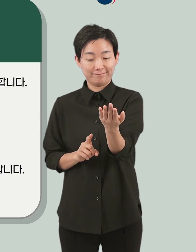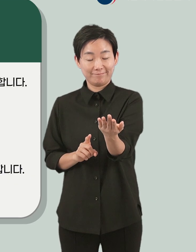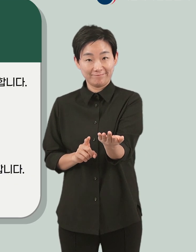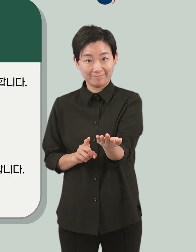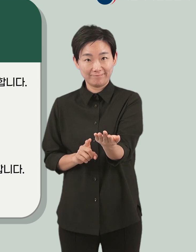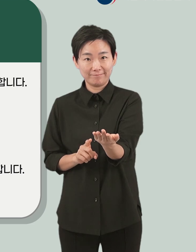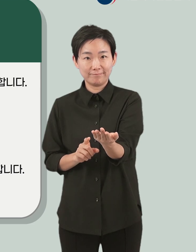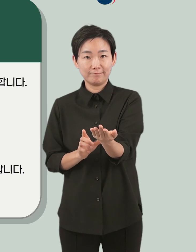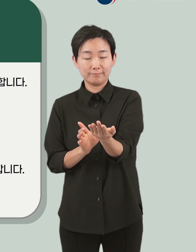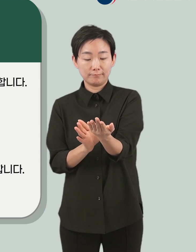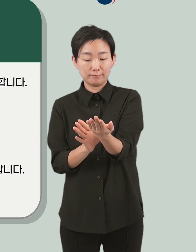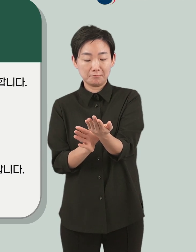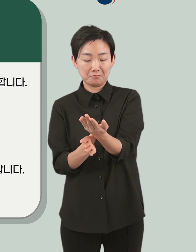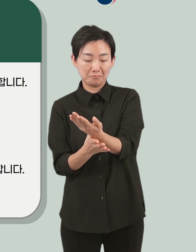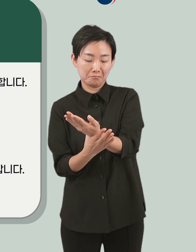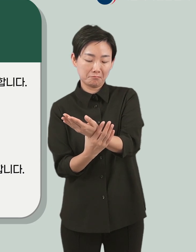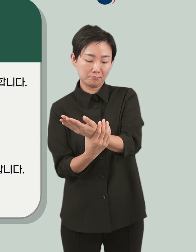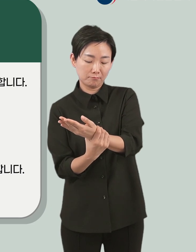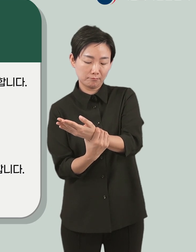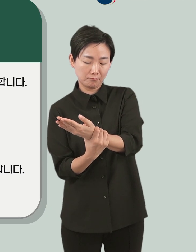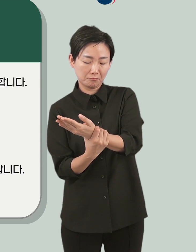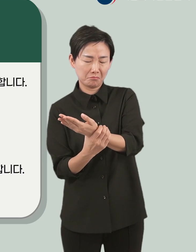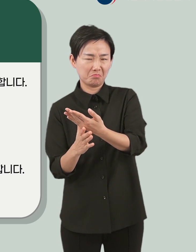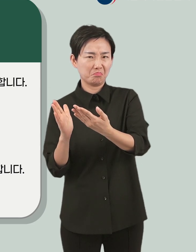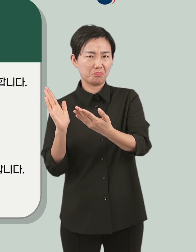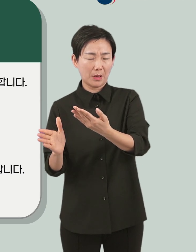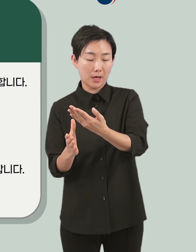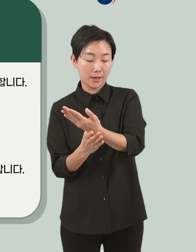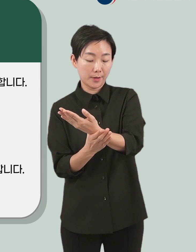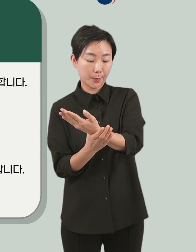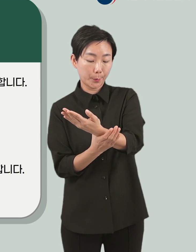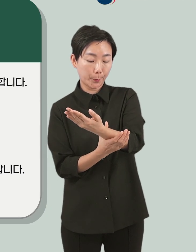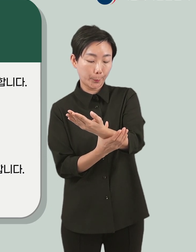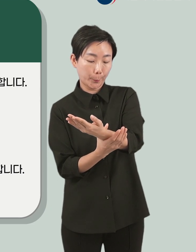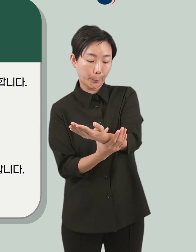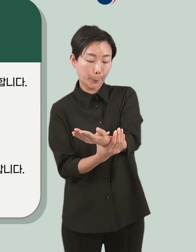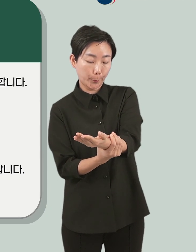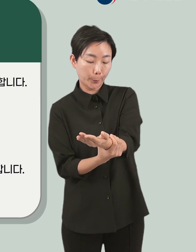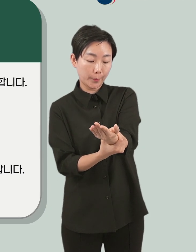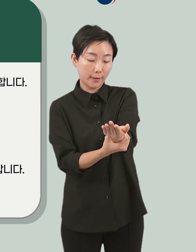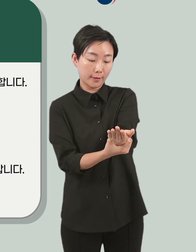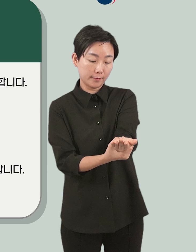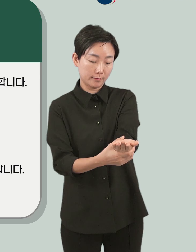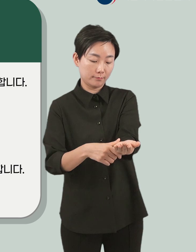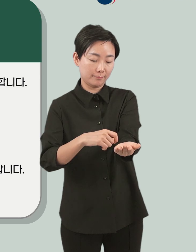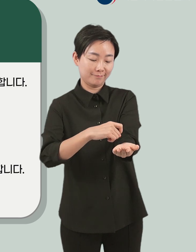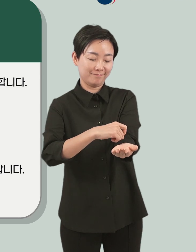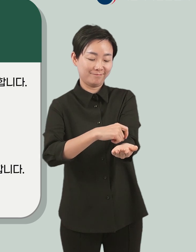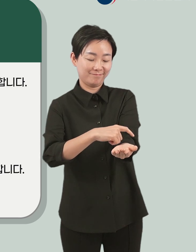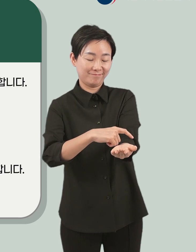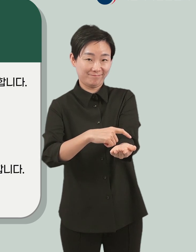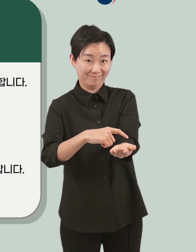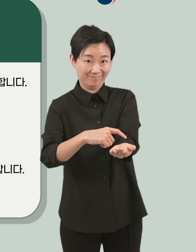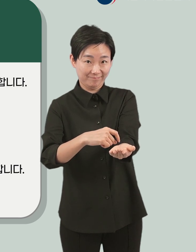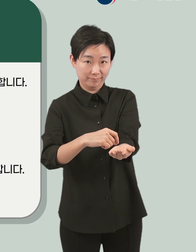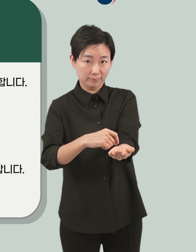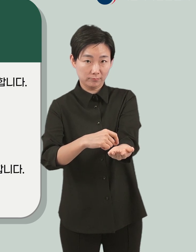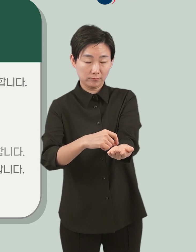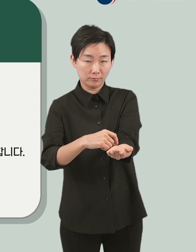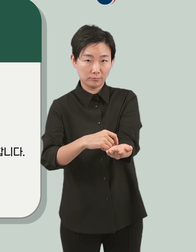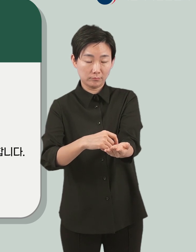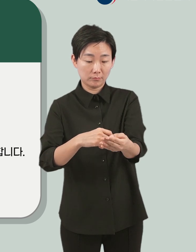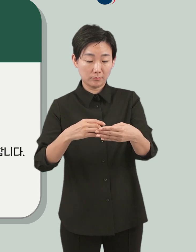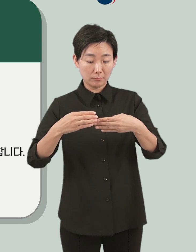위치시킵니다. 손바닥 아래에서 커프까지 1cm에서 2cm 여유를 두고 단단히 감으며 틈이 없도록